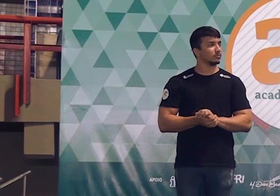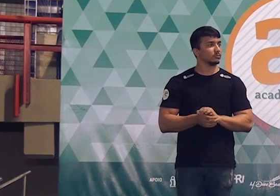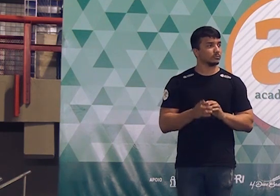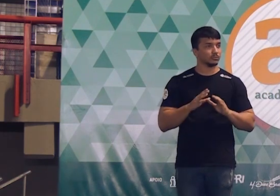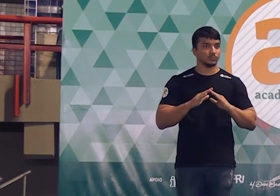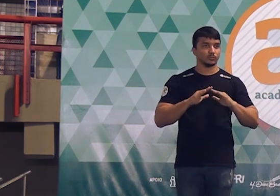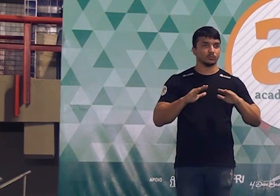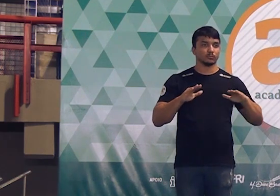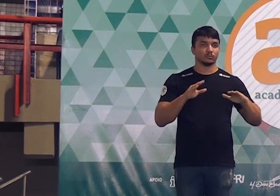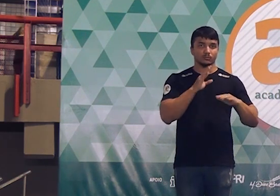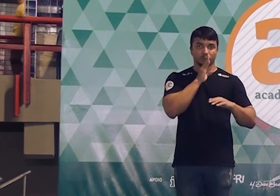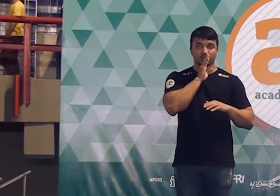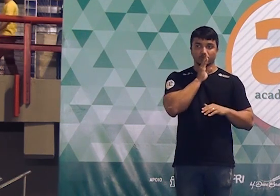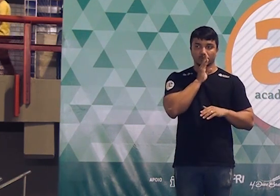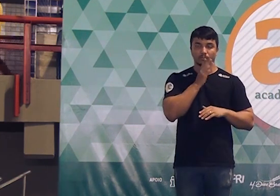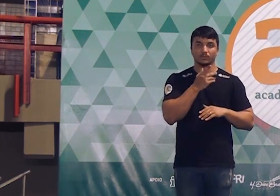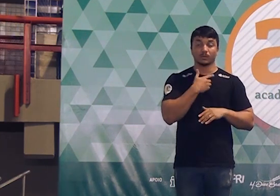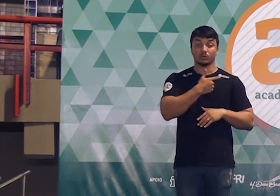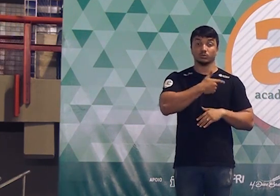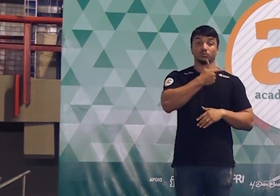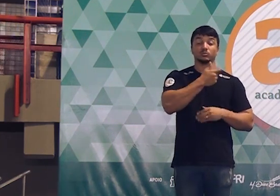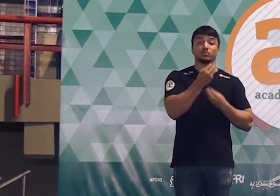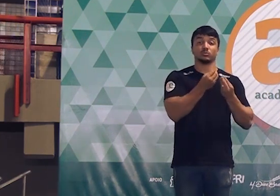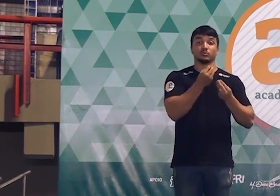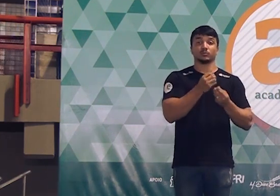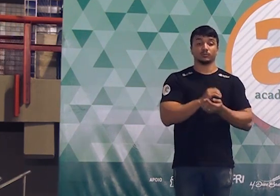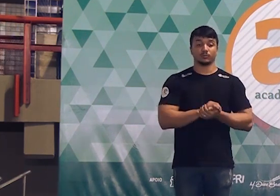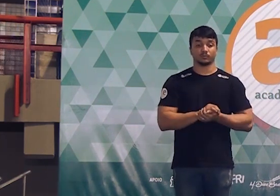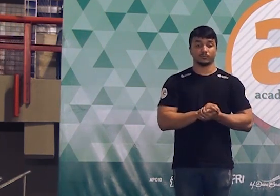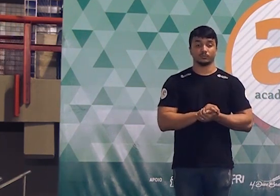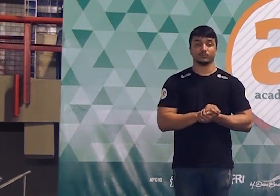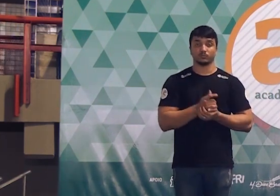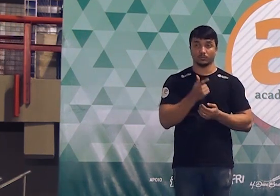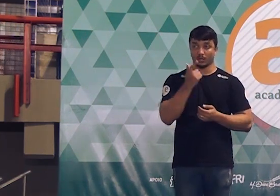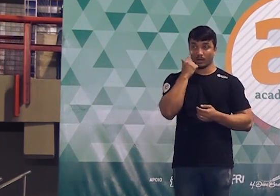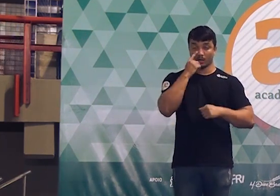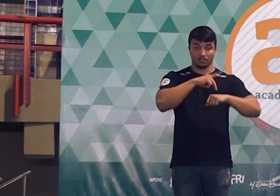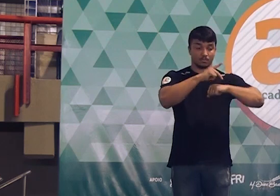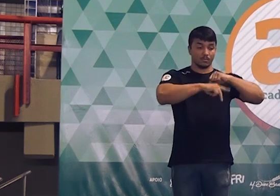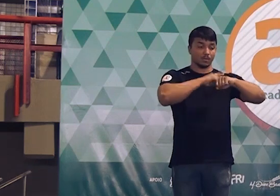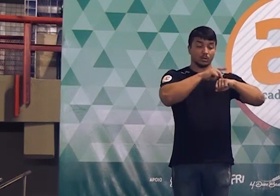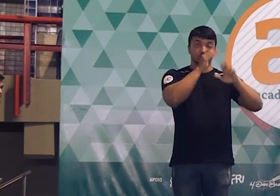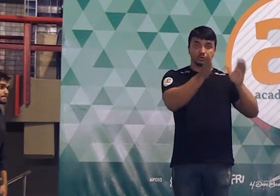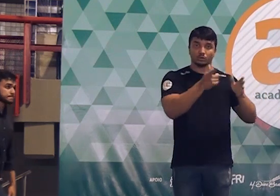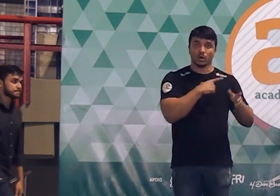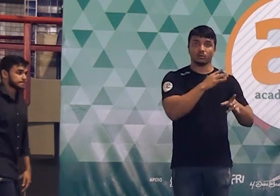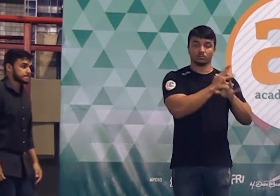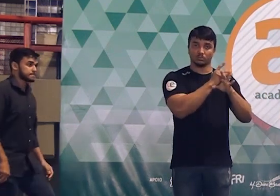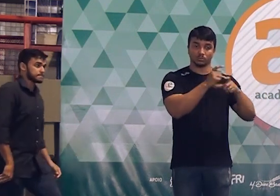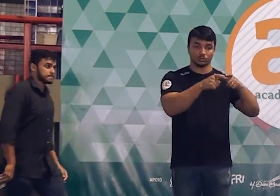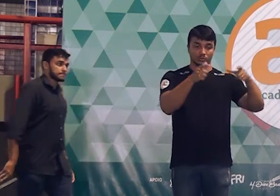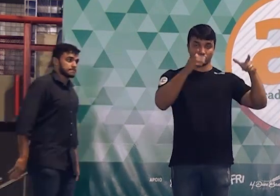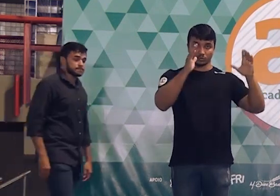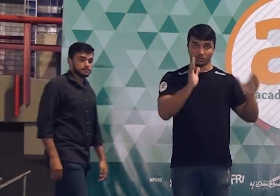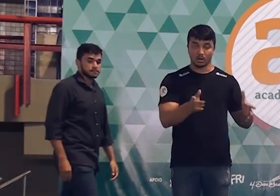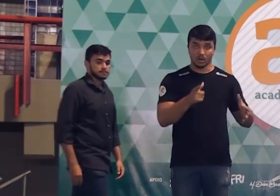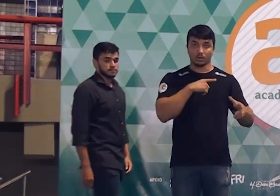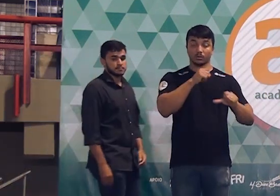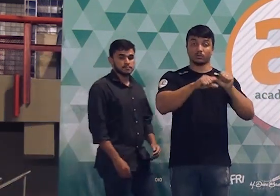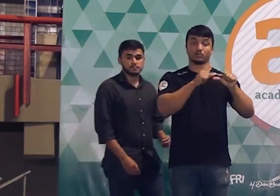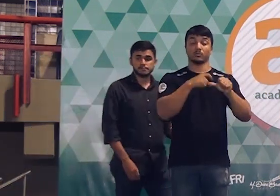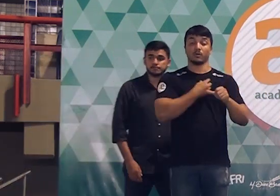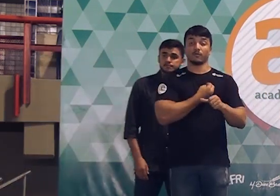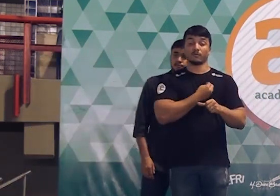Silêncio. E na segunda? Esses países já eram urbanos. Eles passaram